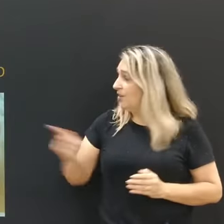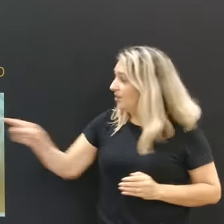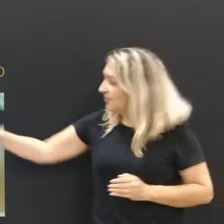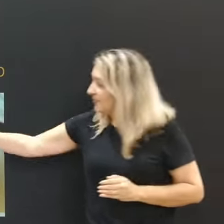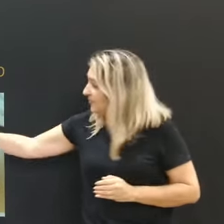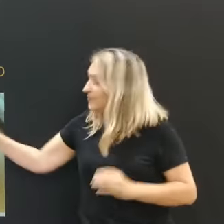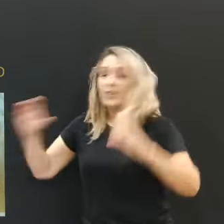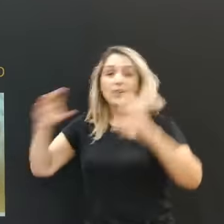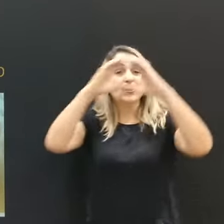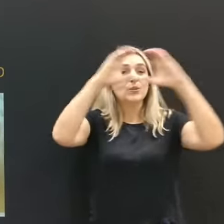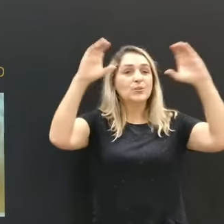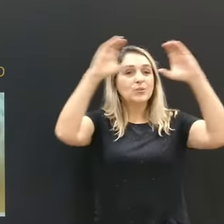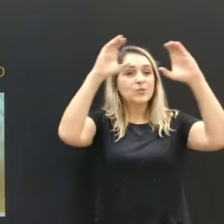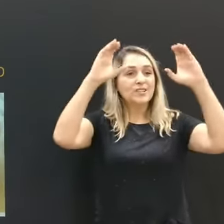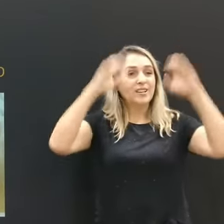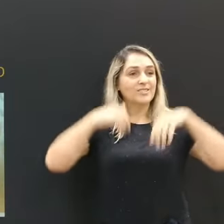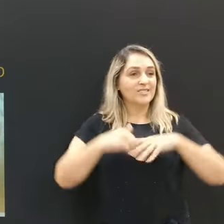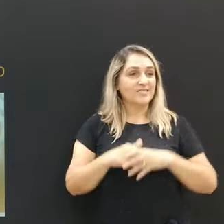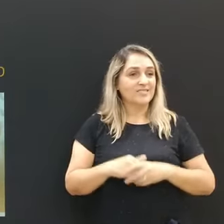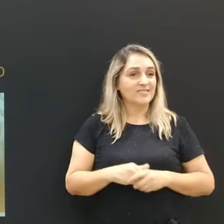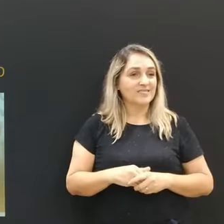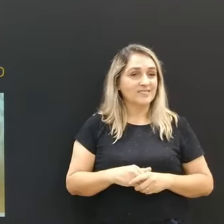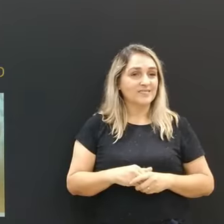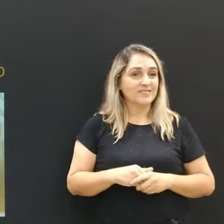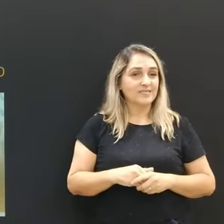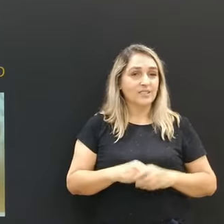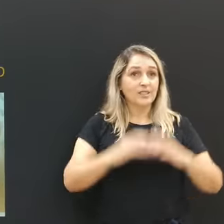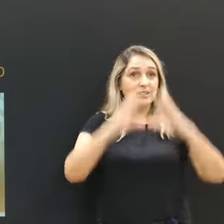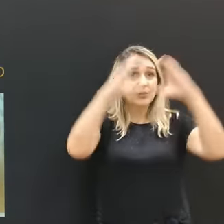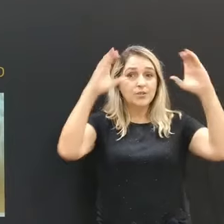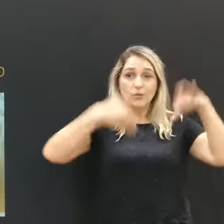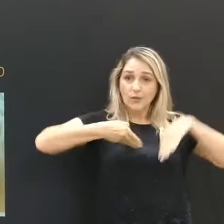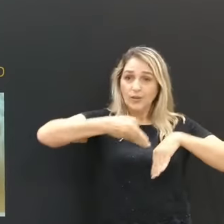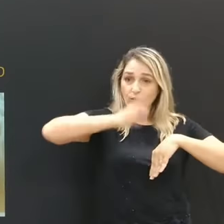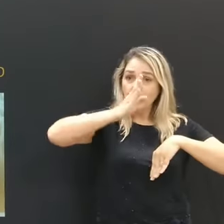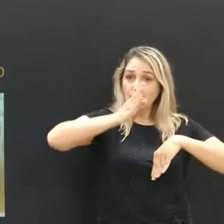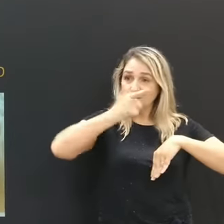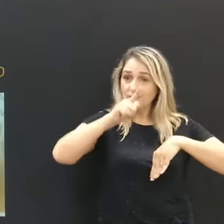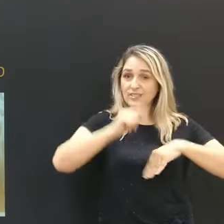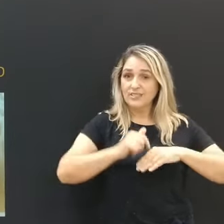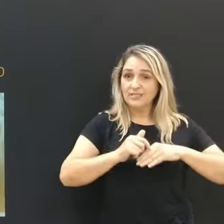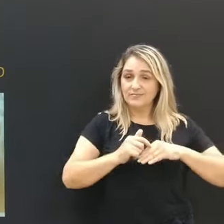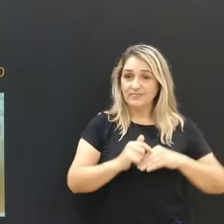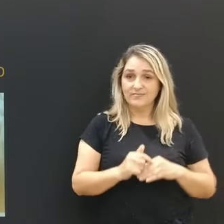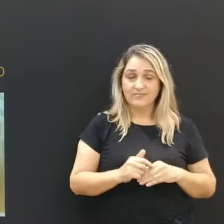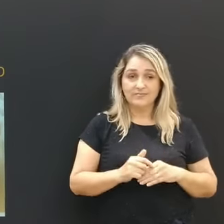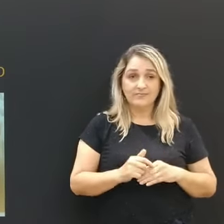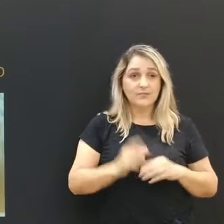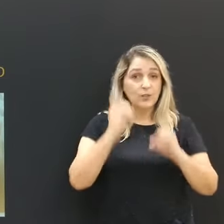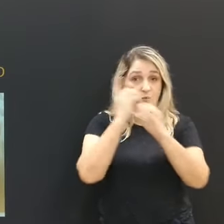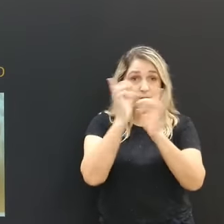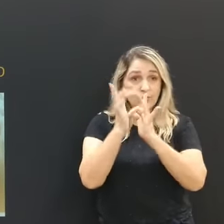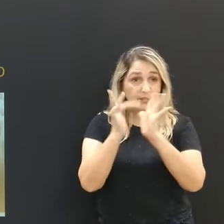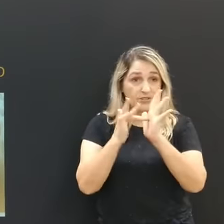Aprendemos várias lições com o Senhor que são importantes, que vão nos levar ao céu, a